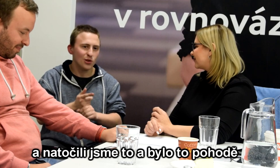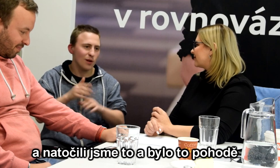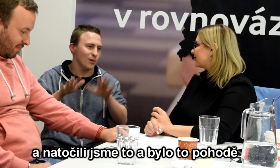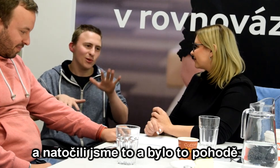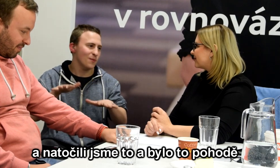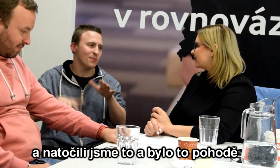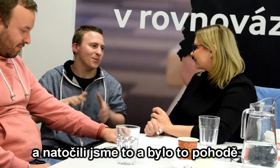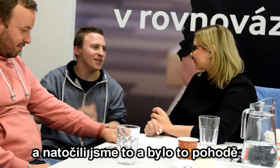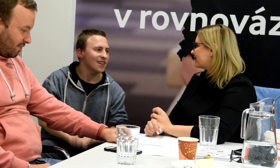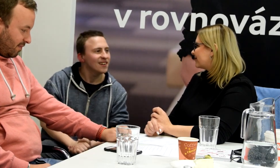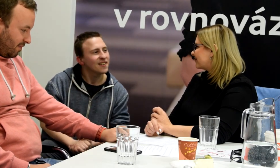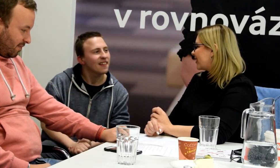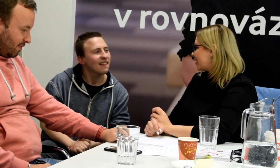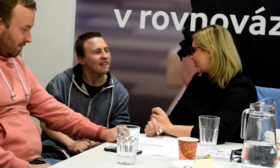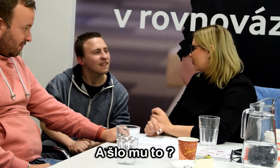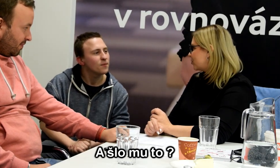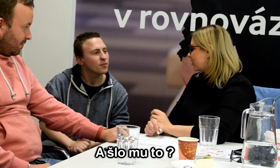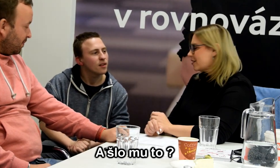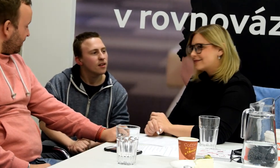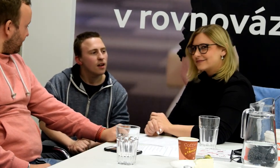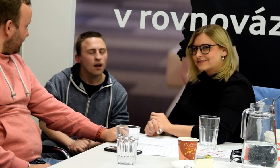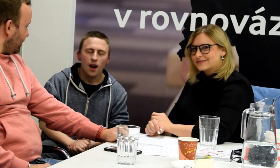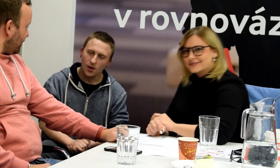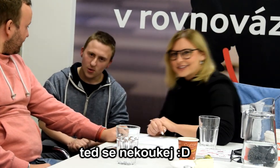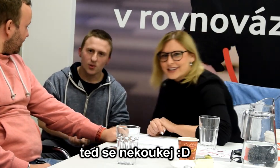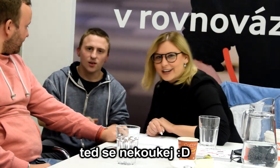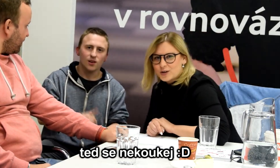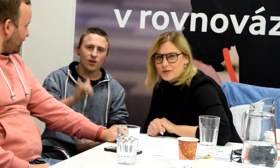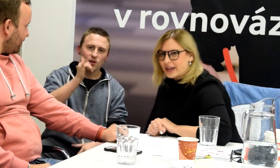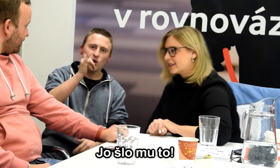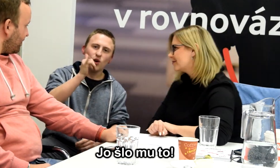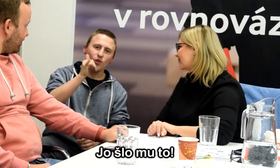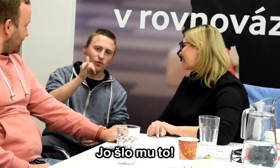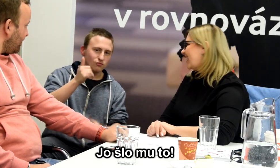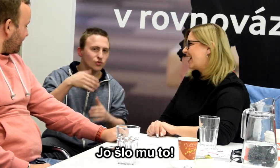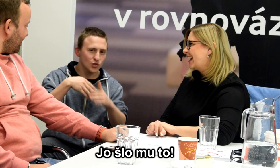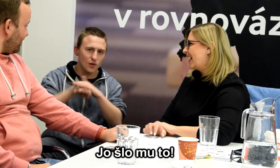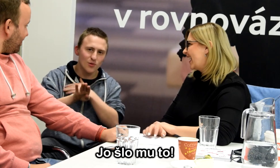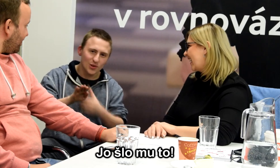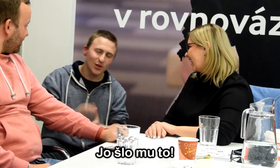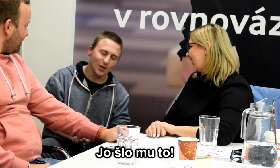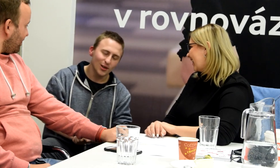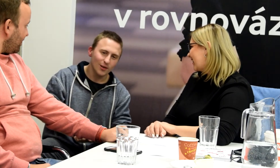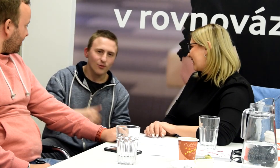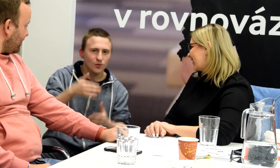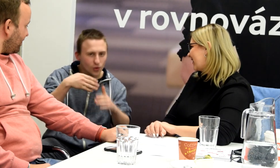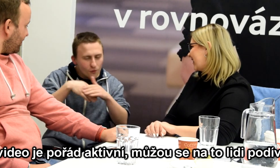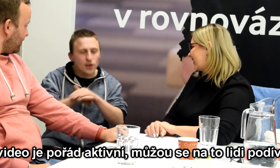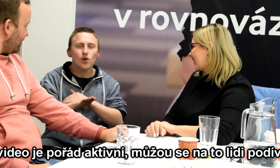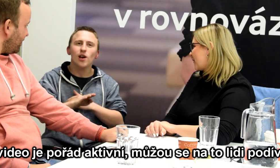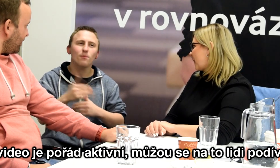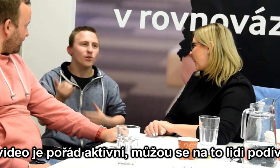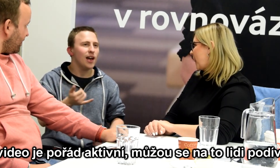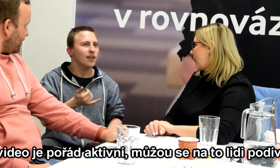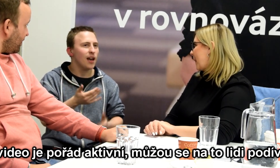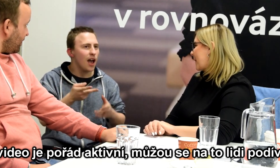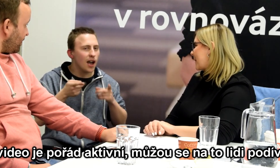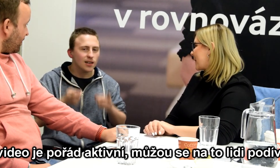a bylo to v pohodě. A šlo mu to? Teď jo. Se nekoukej. Jo, šlo mu to. Šlo, video je pořád